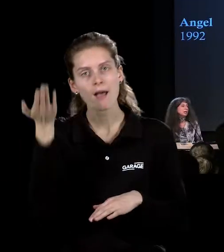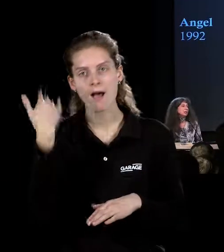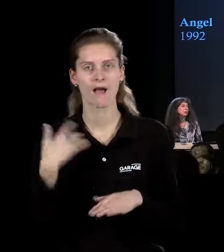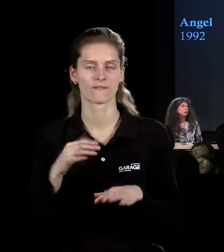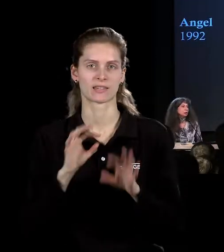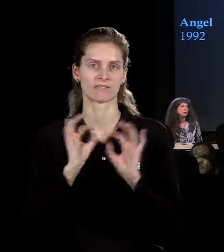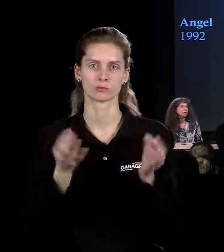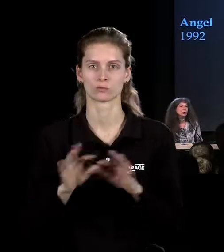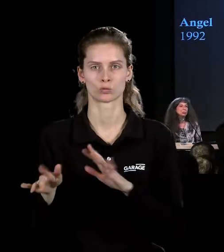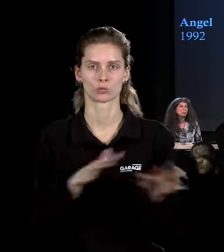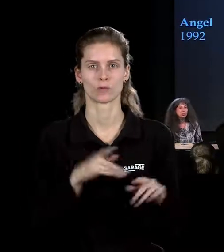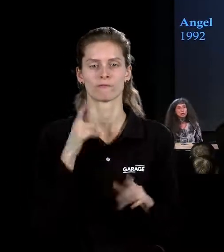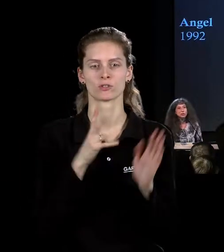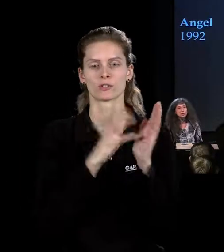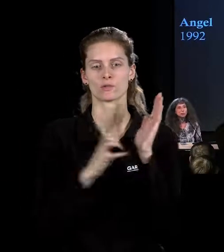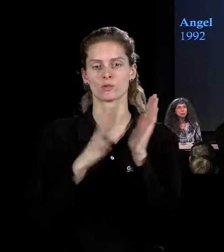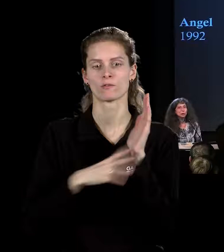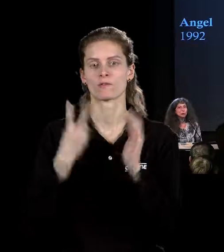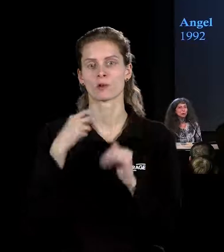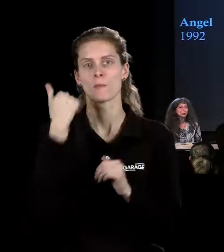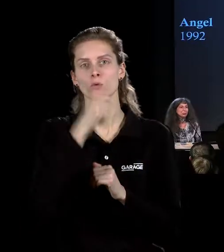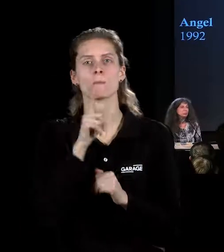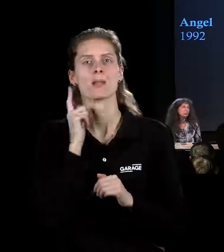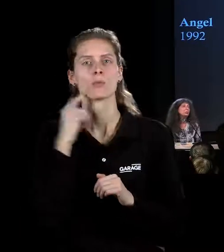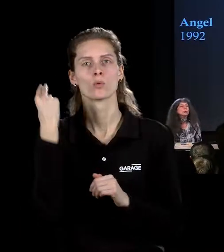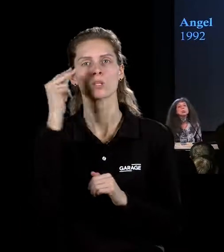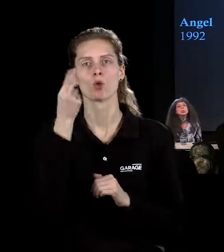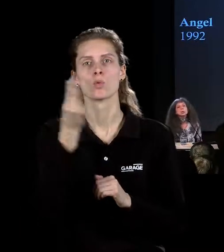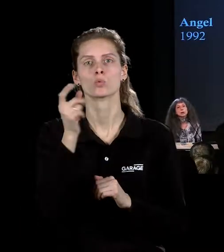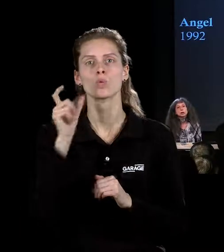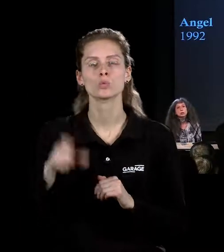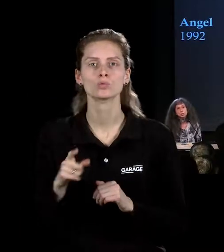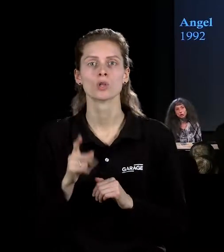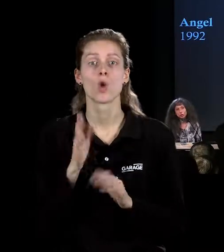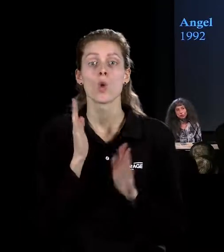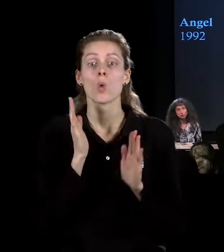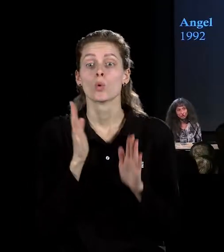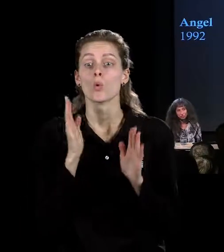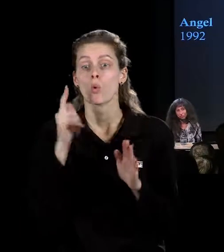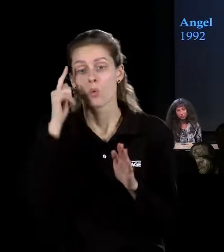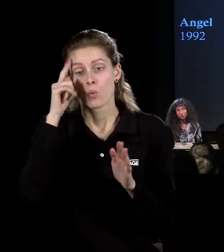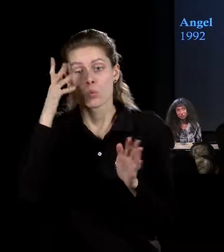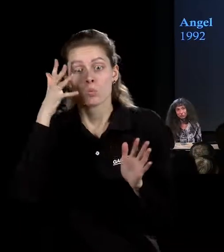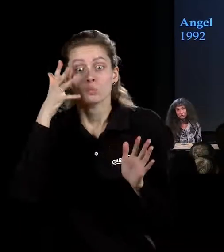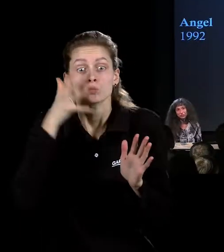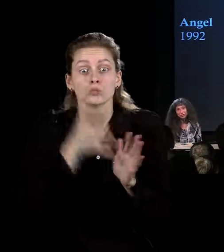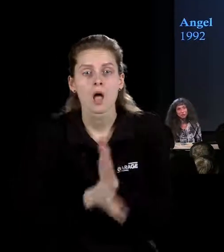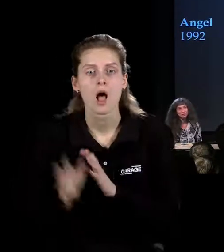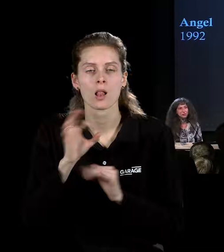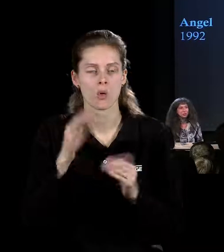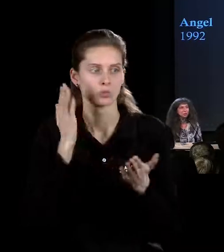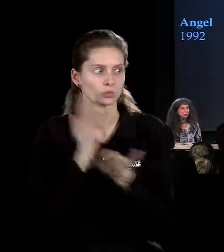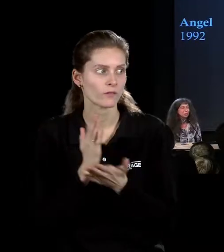искусстве. И в 92-м году молодой китайский художник, только-только узнающий вообще о существовании современного